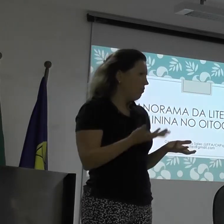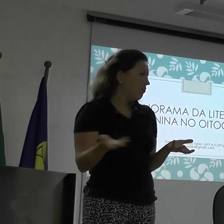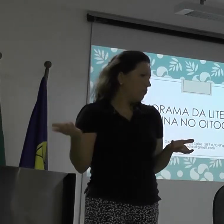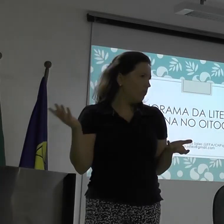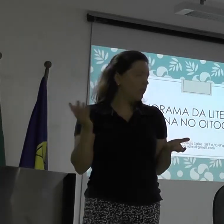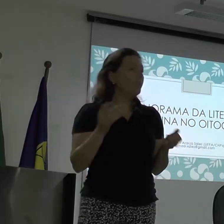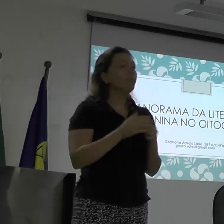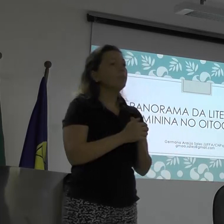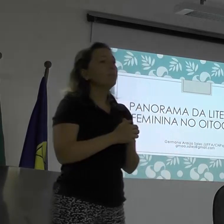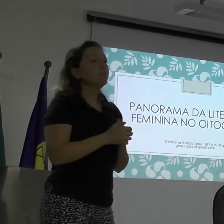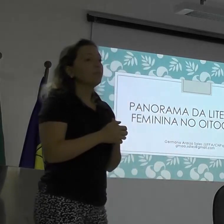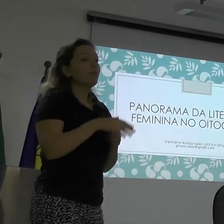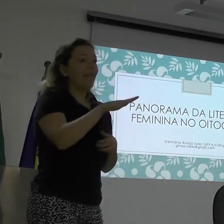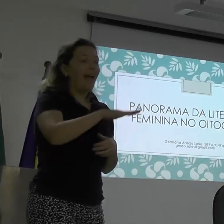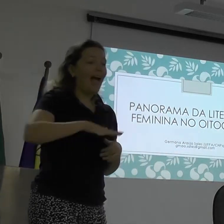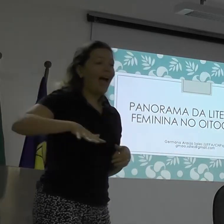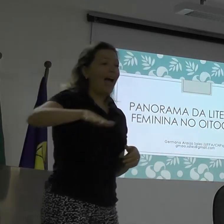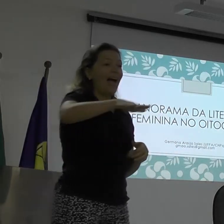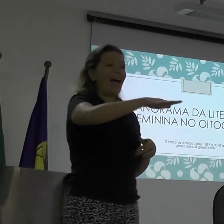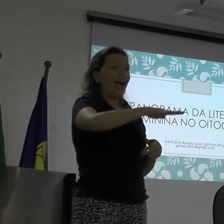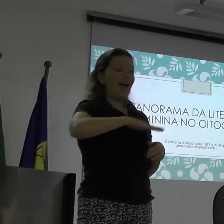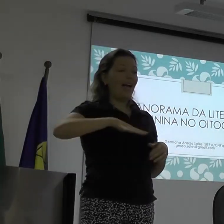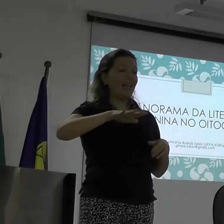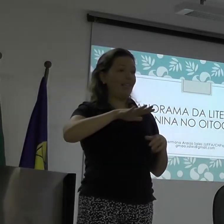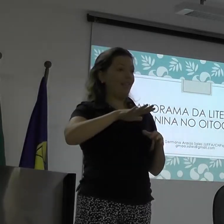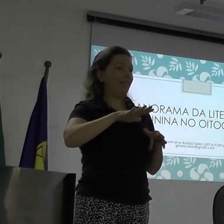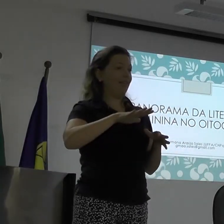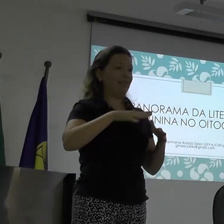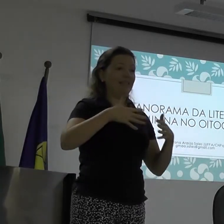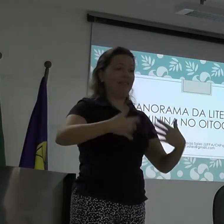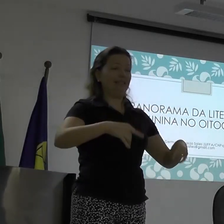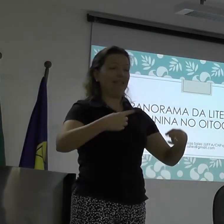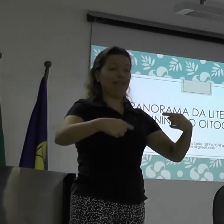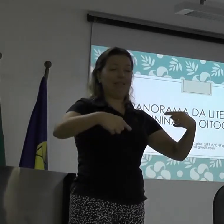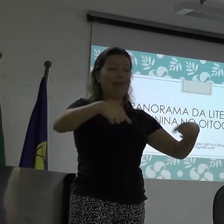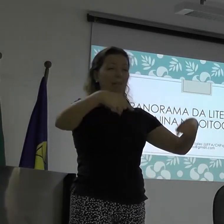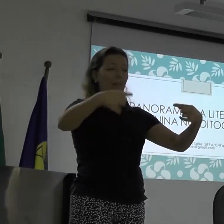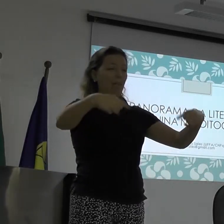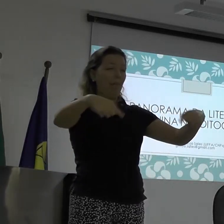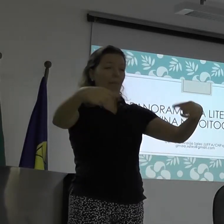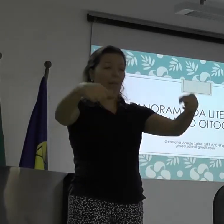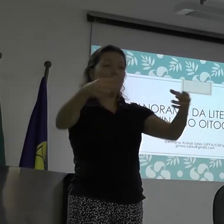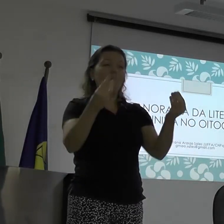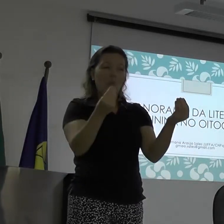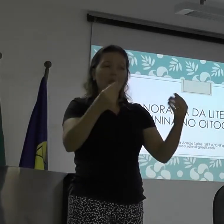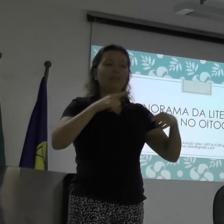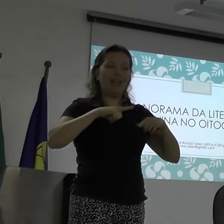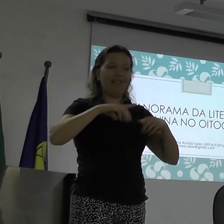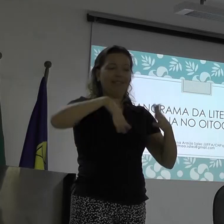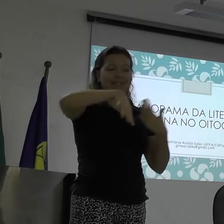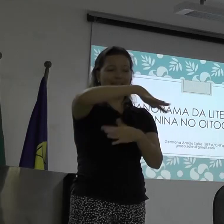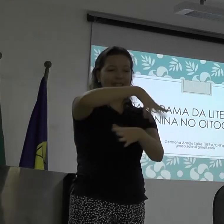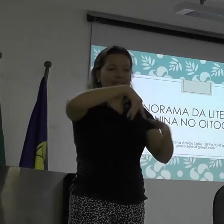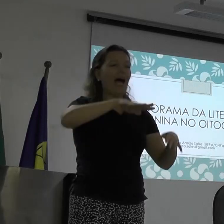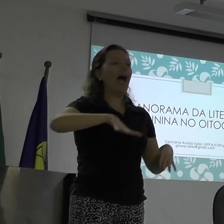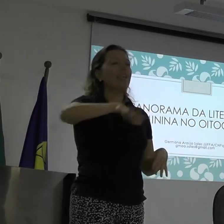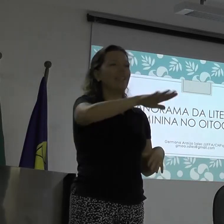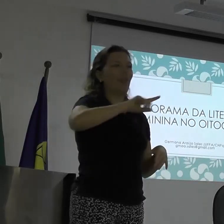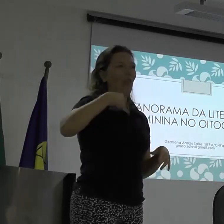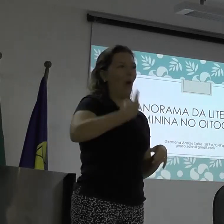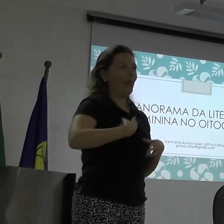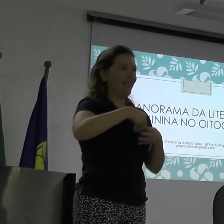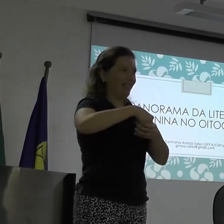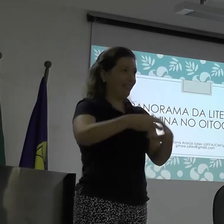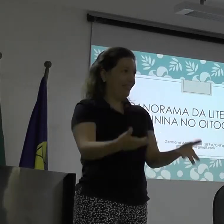Na nossa área, a nossa área é uma área muito intriguenta. Então, aí o